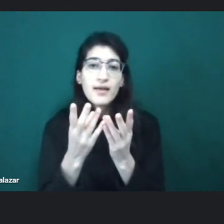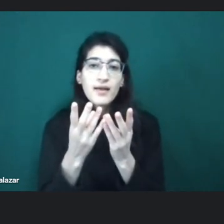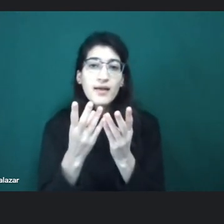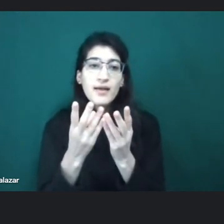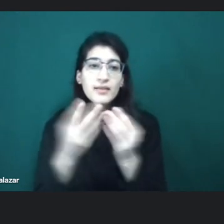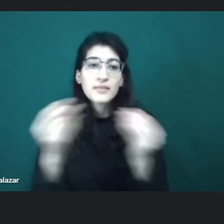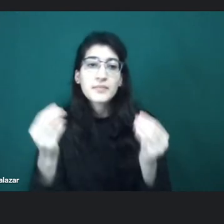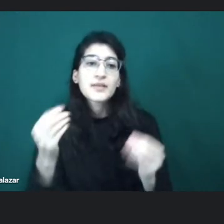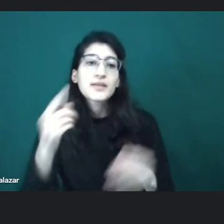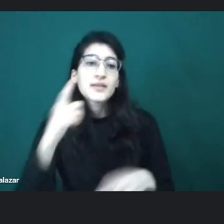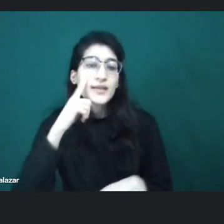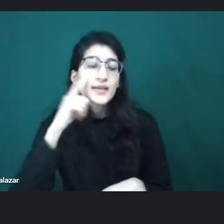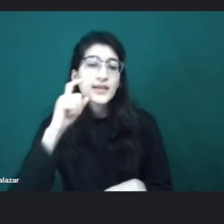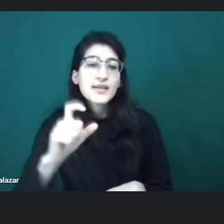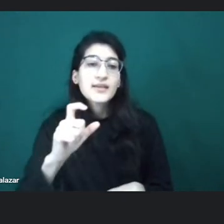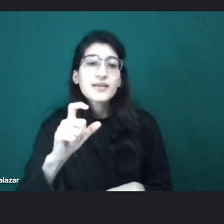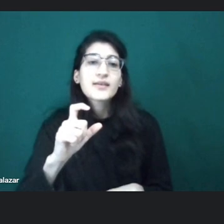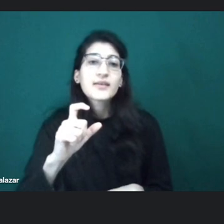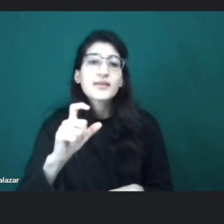adjetivo. Adjetivo.